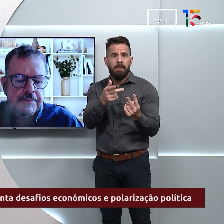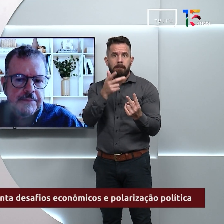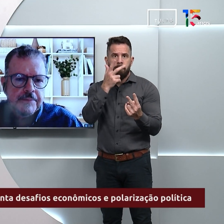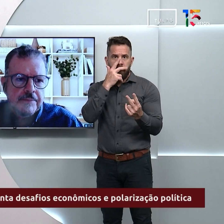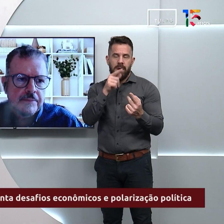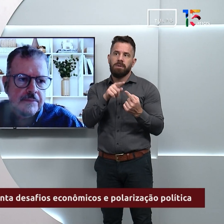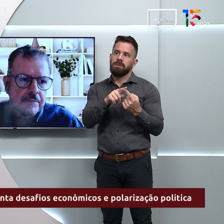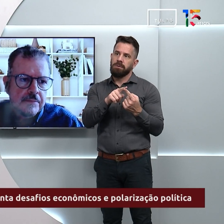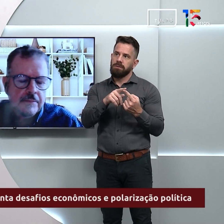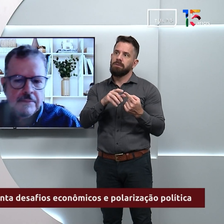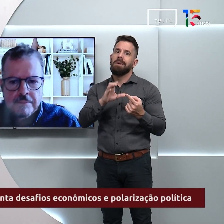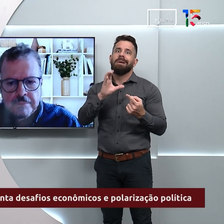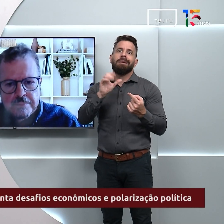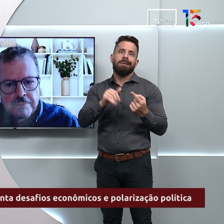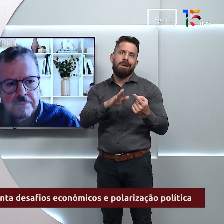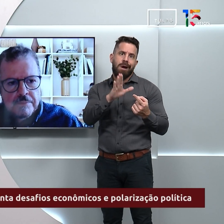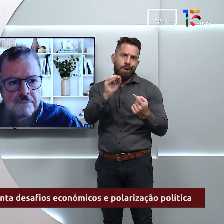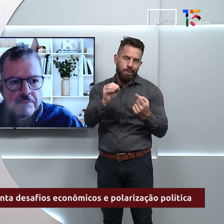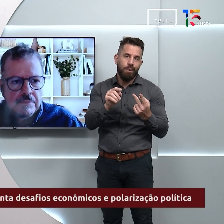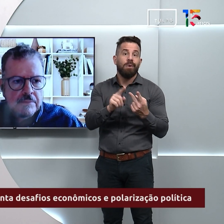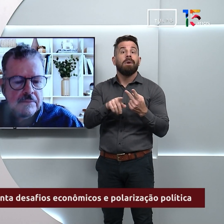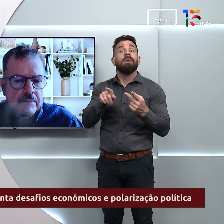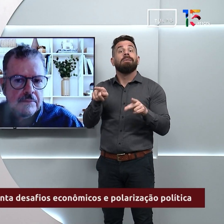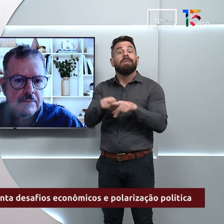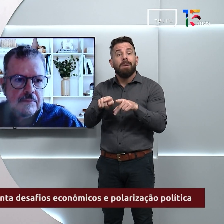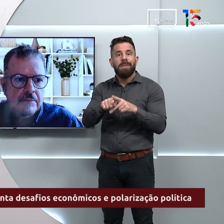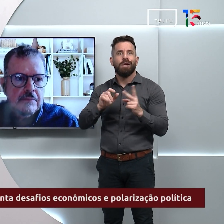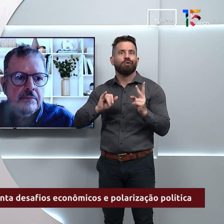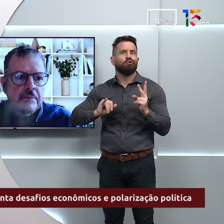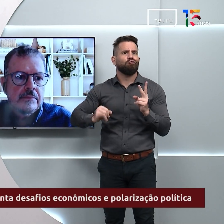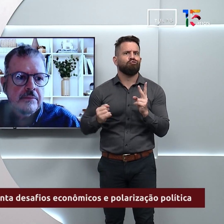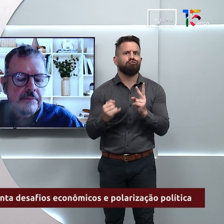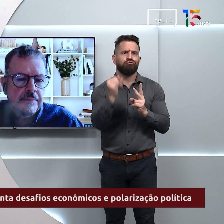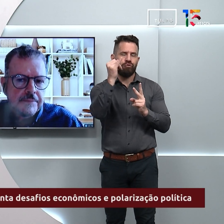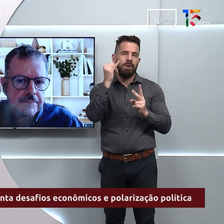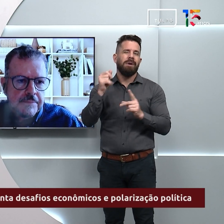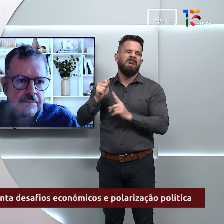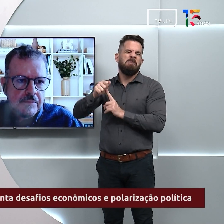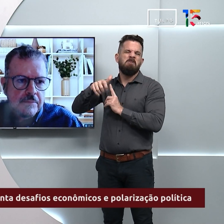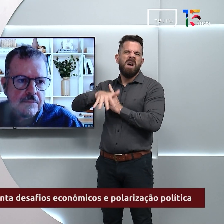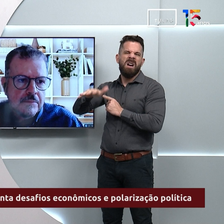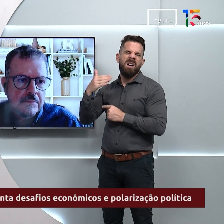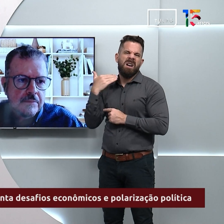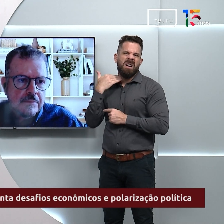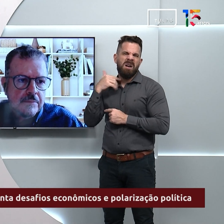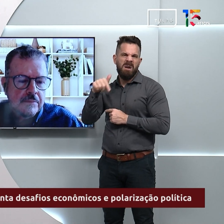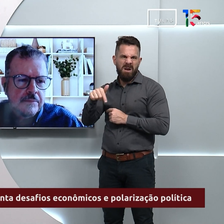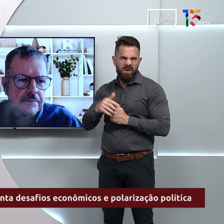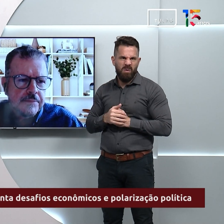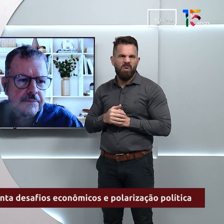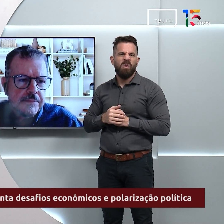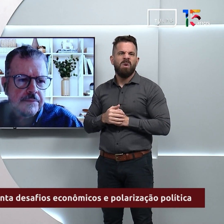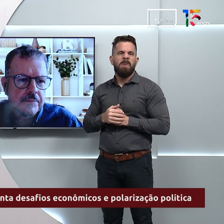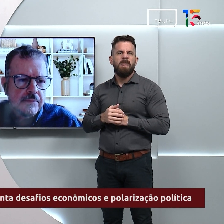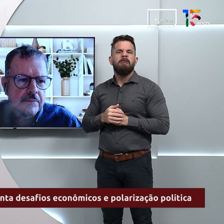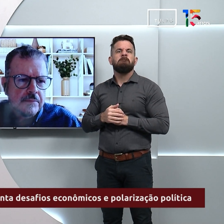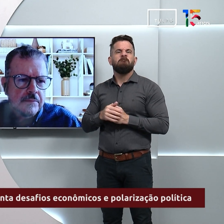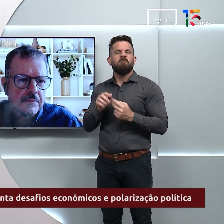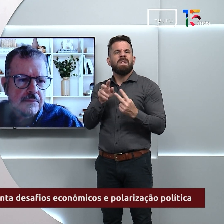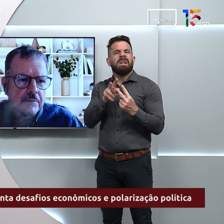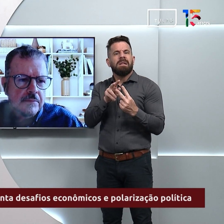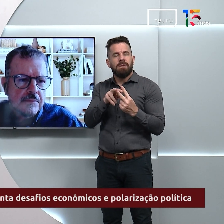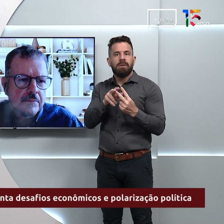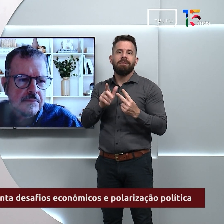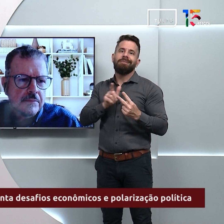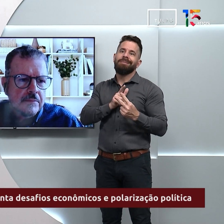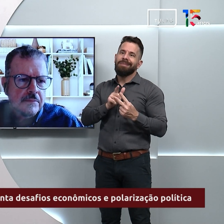As altas sucessivas nos juros, né, pelo Banco Central, e também essa desvalorização do real, o aumento do dólar, né? A gente está com o